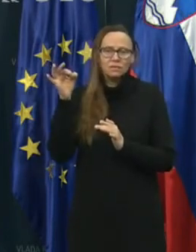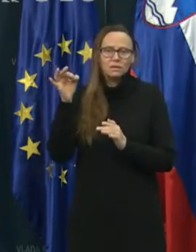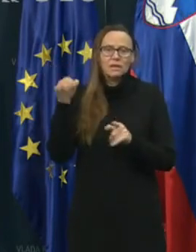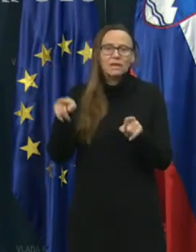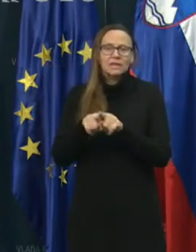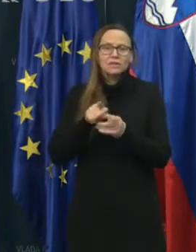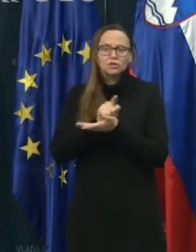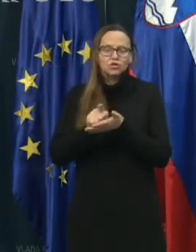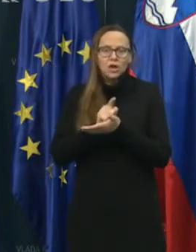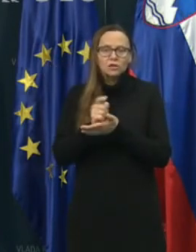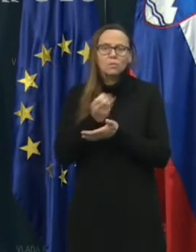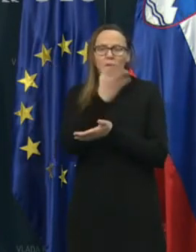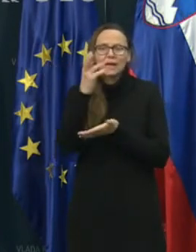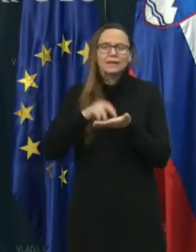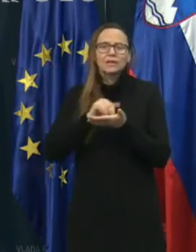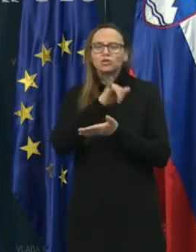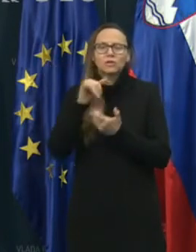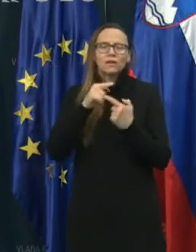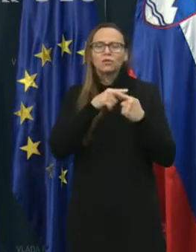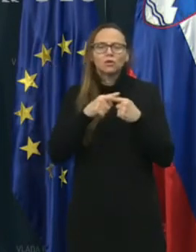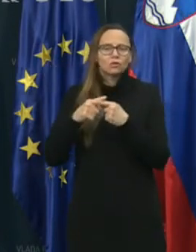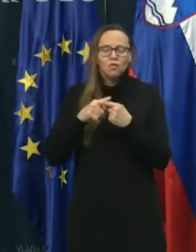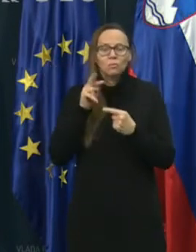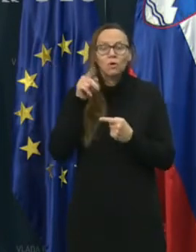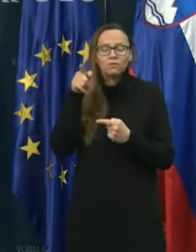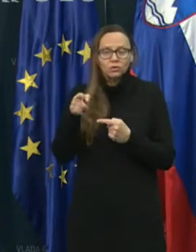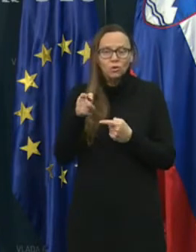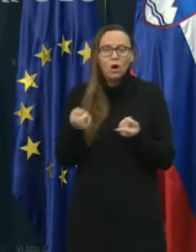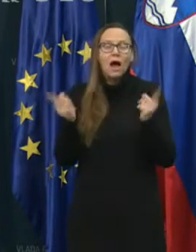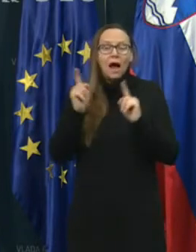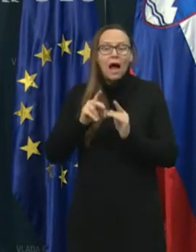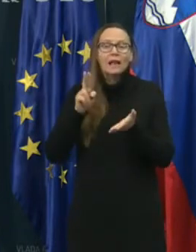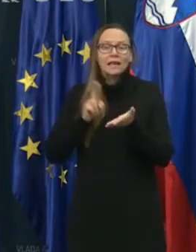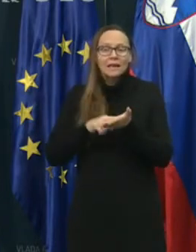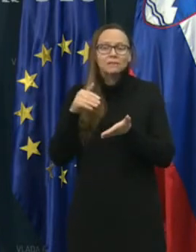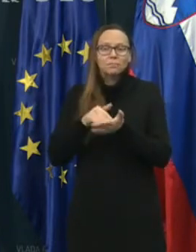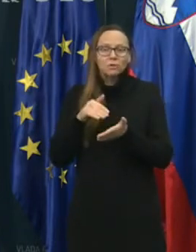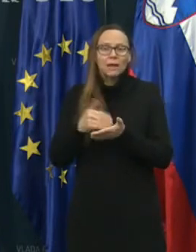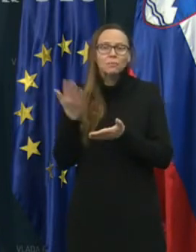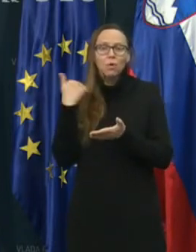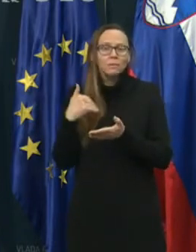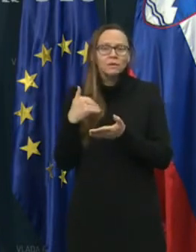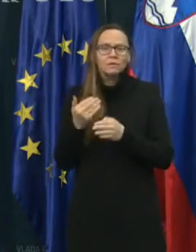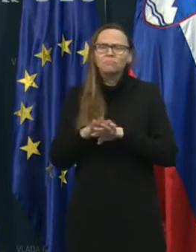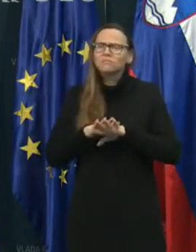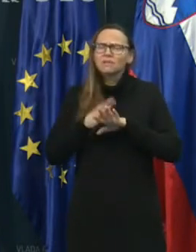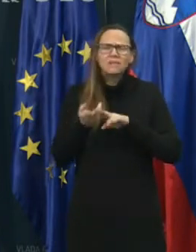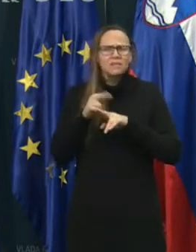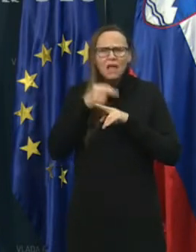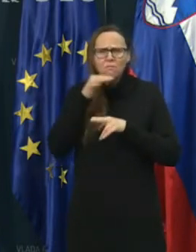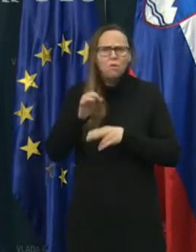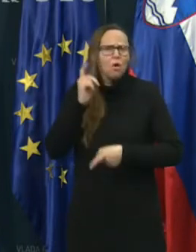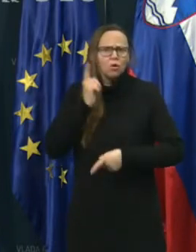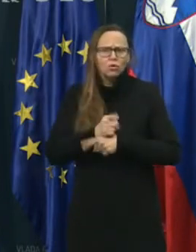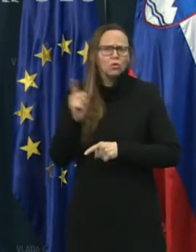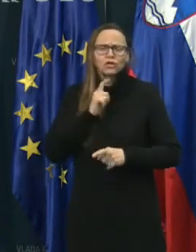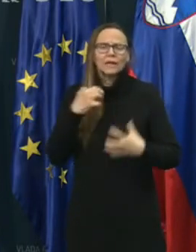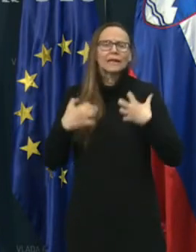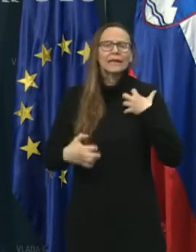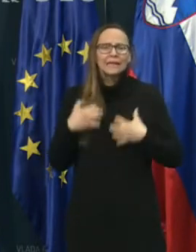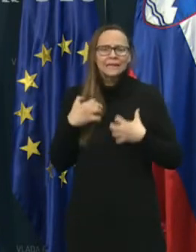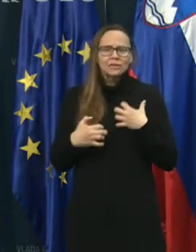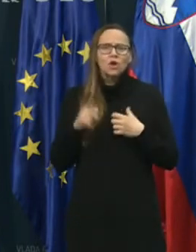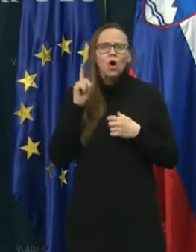Obenem pa nekateri še vedno dvomijo v to, ali je res potrebno biti maksimalno odločen in krizo